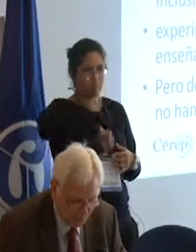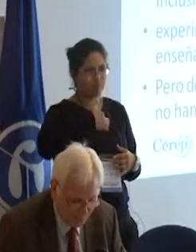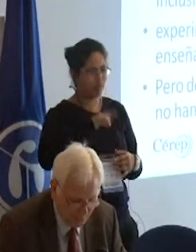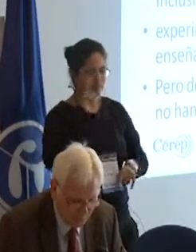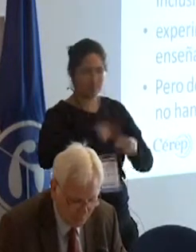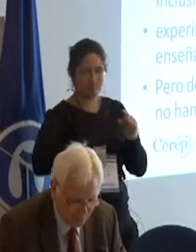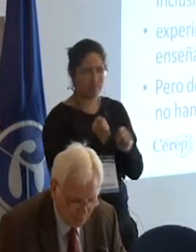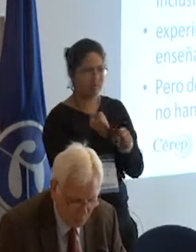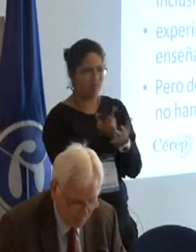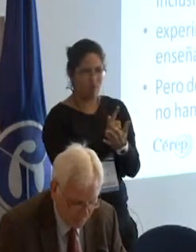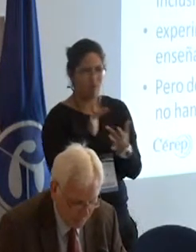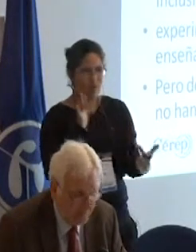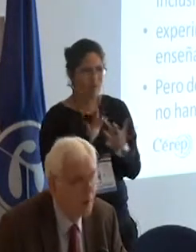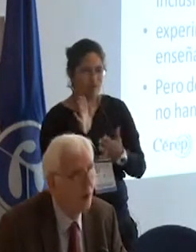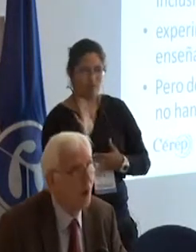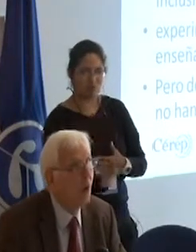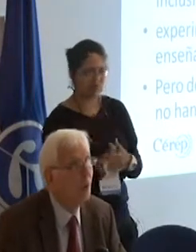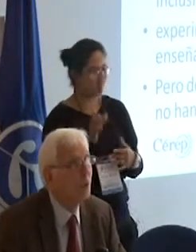por lo tanto,